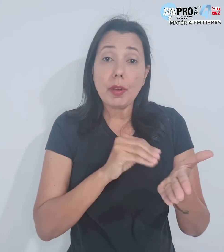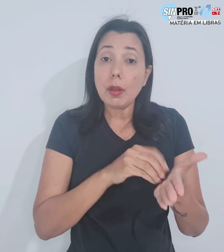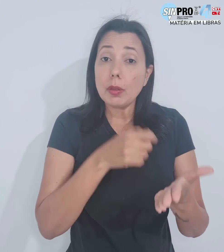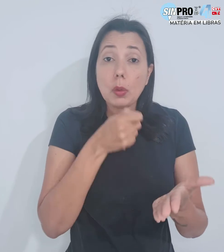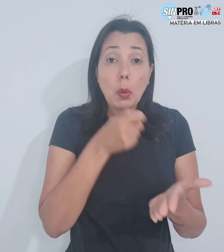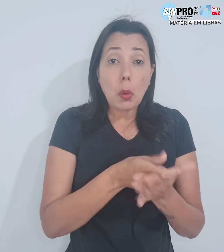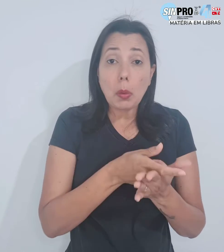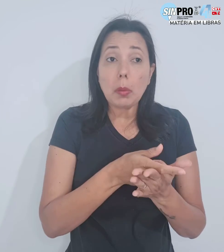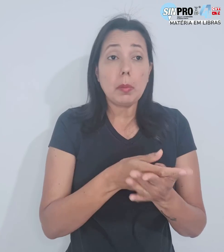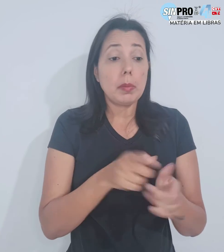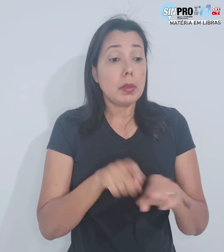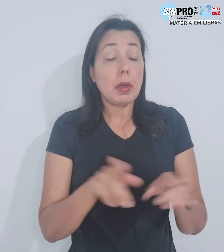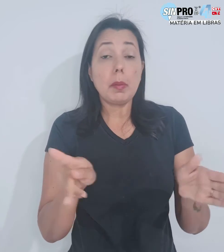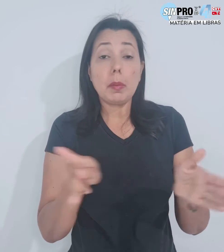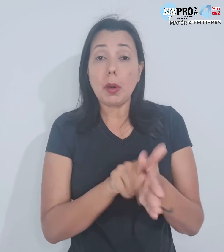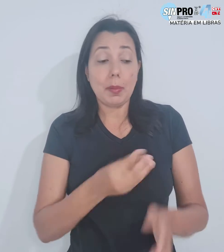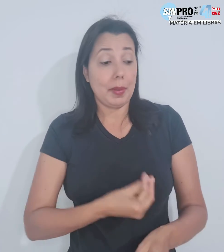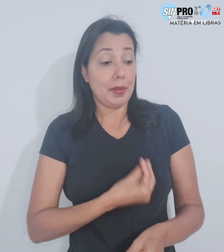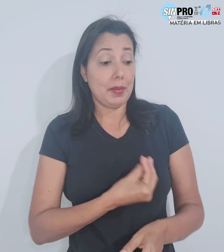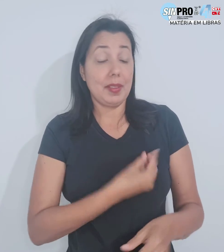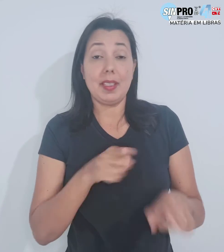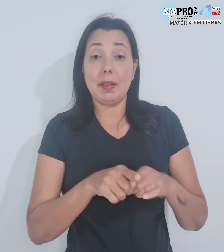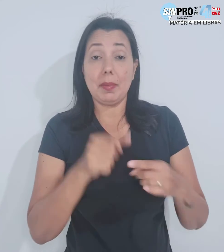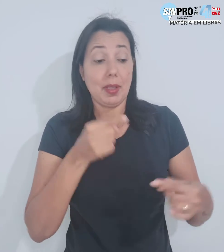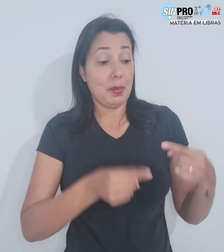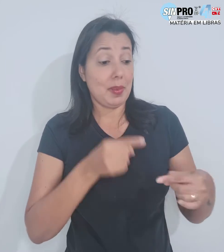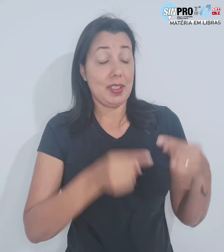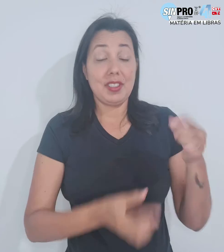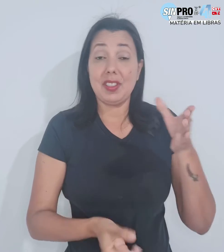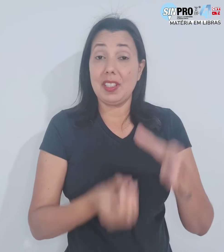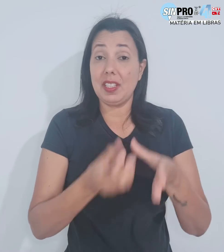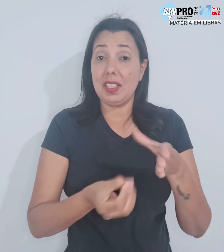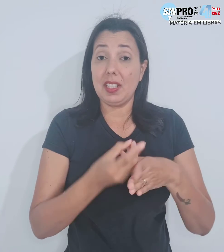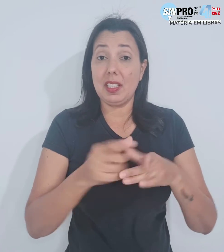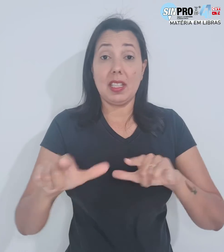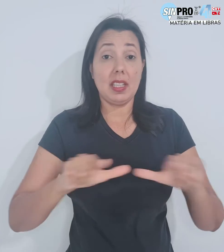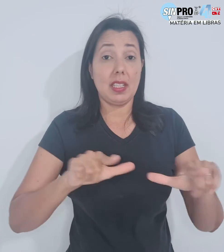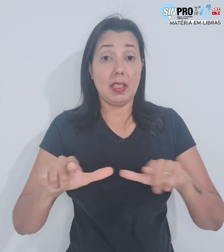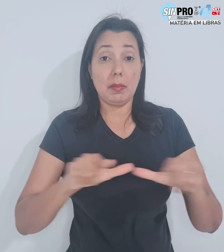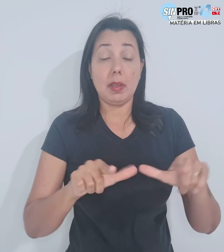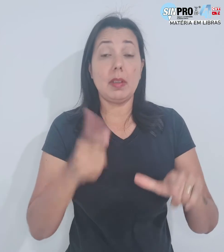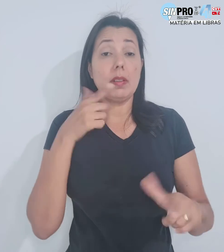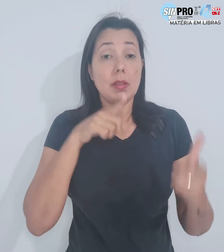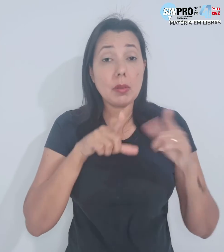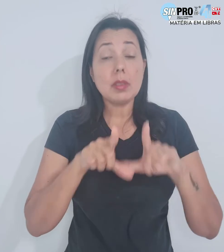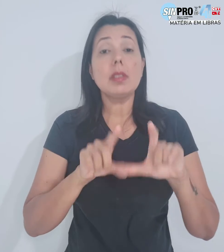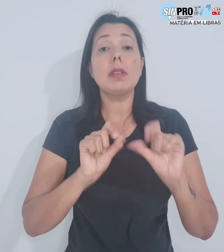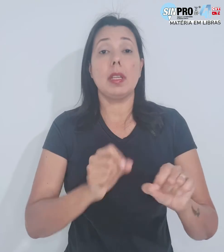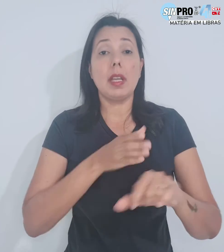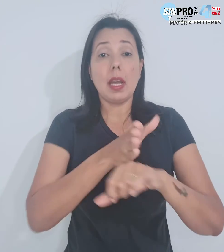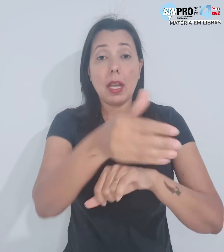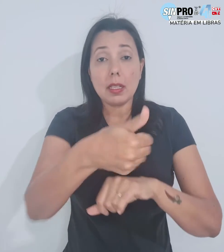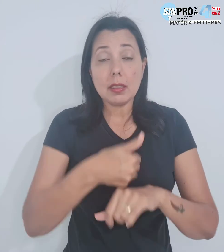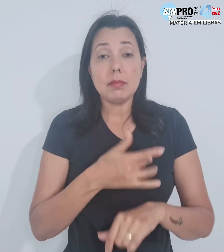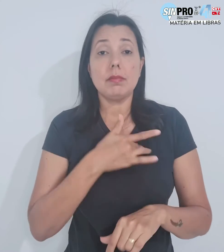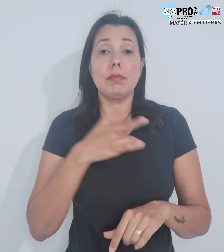falta de compromisso com a vida e com políticas que gerem emprego e garantam acesso à